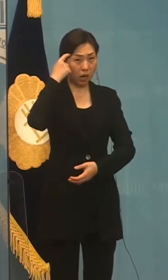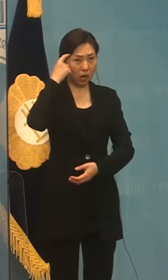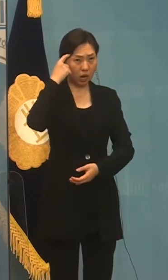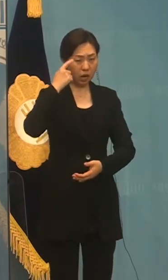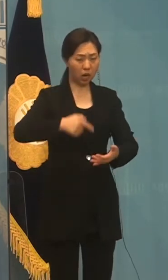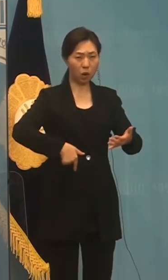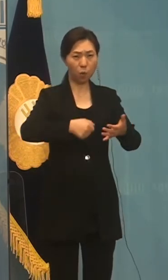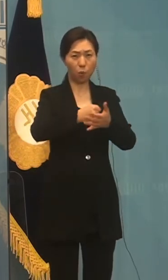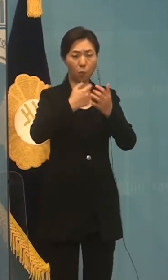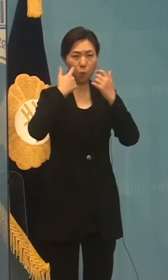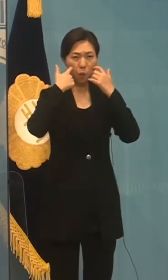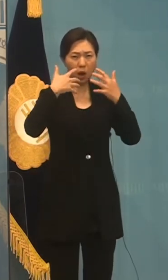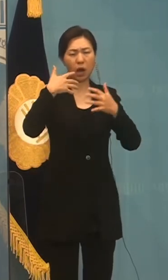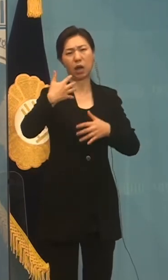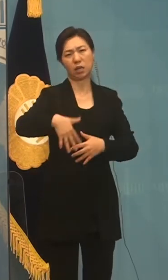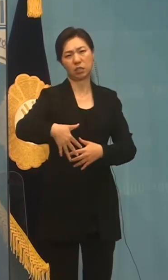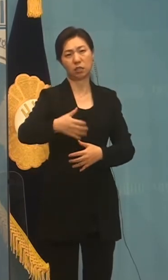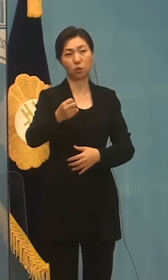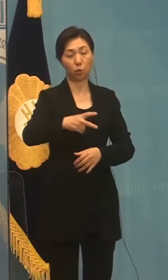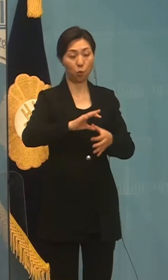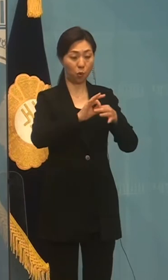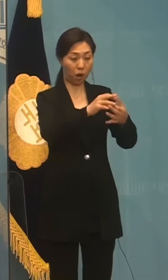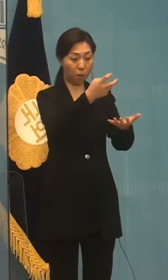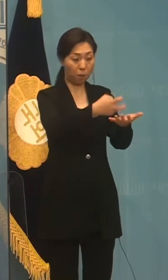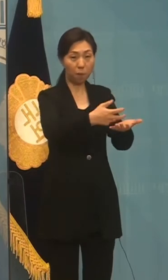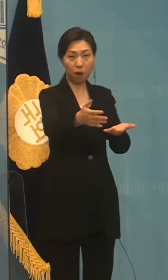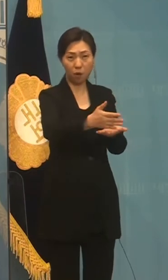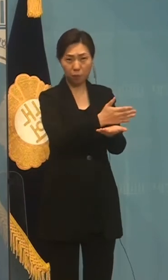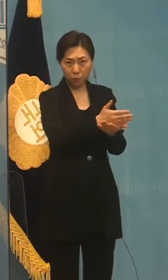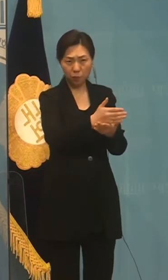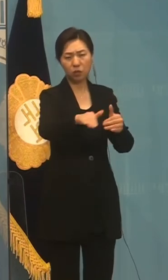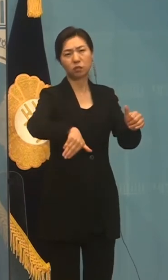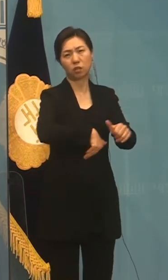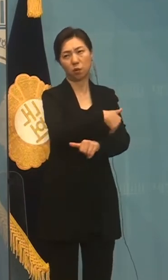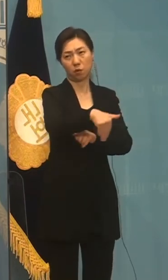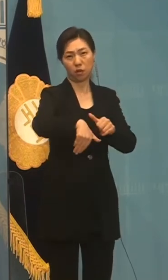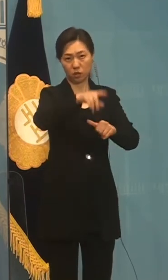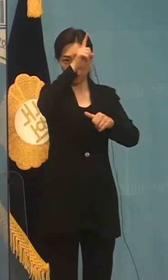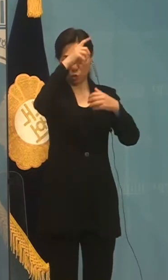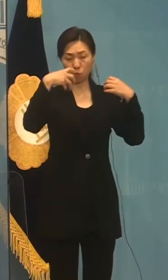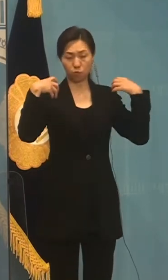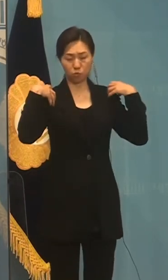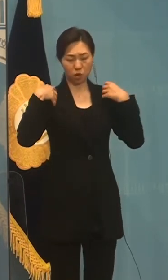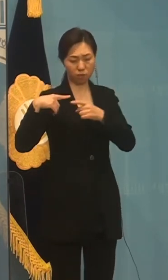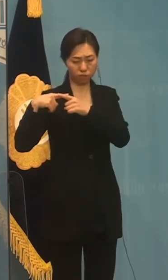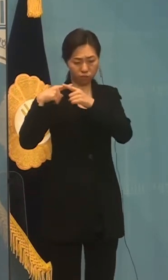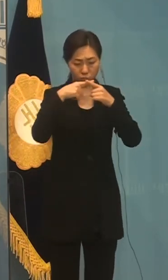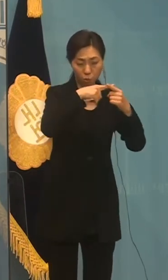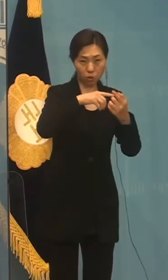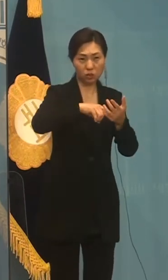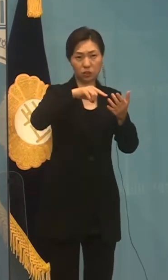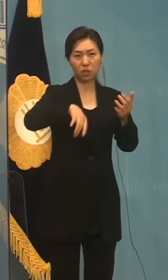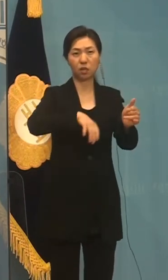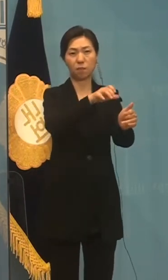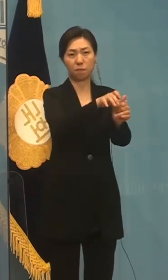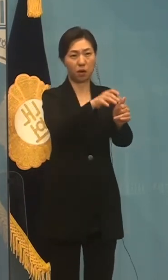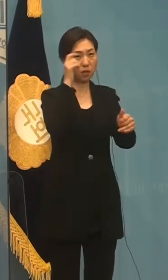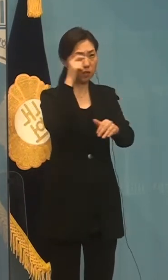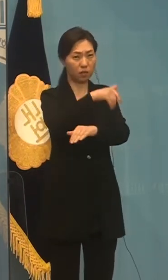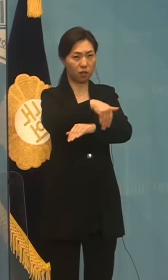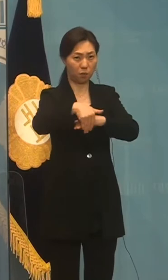되지 않았고 관련 법도 없는 상황에서 정부가 일방적으로 과세를 추진하고 있습니다.